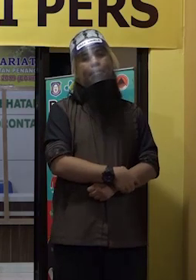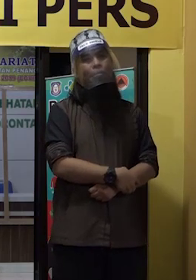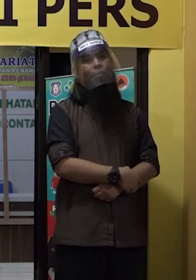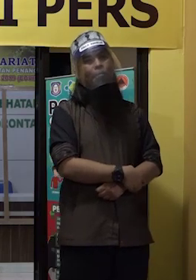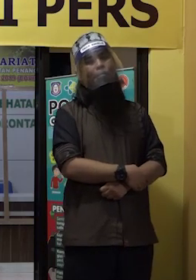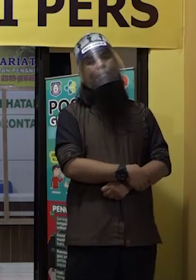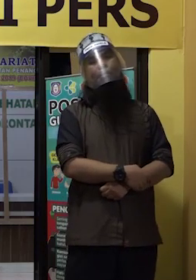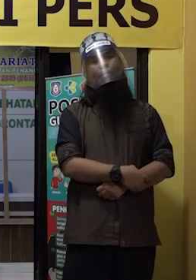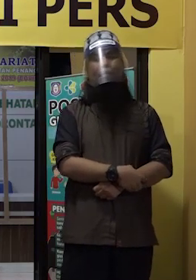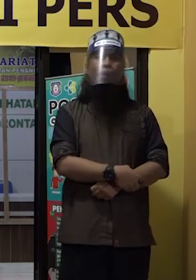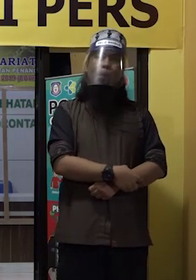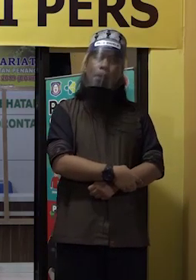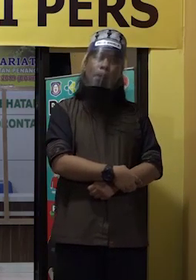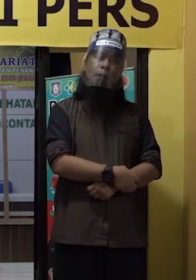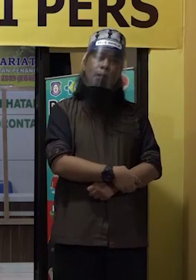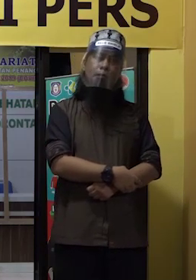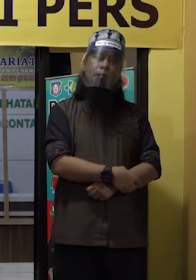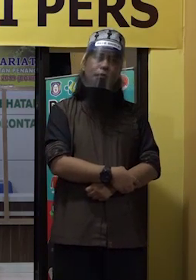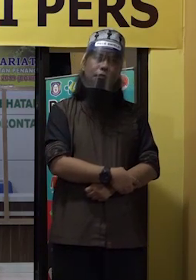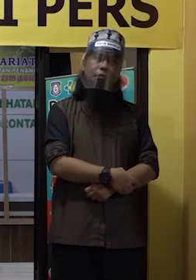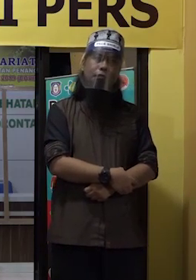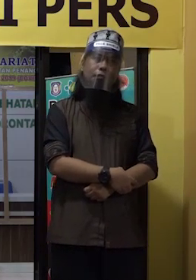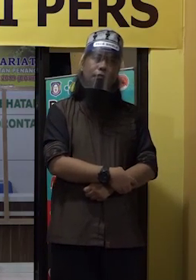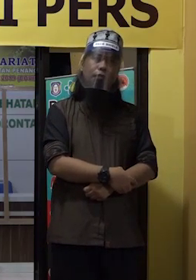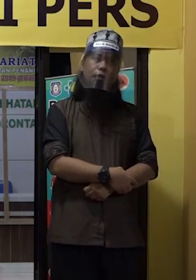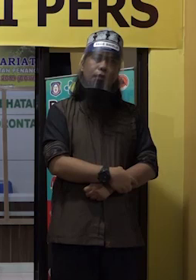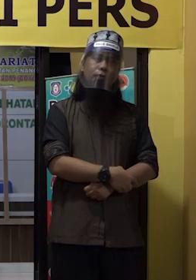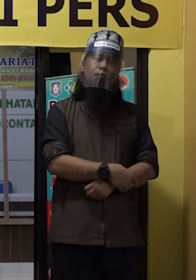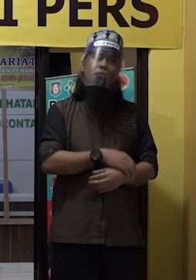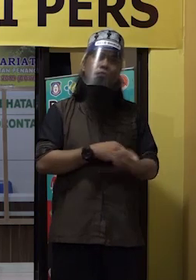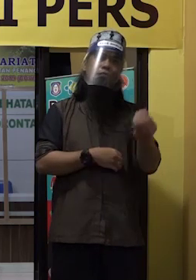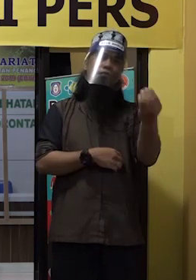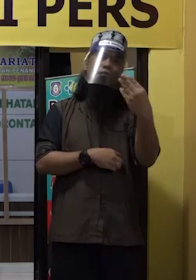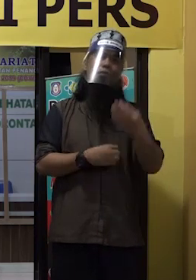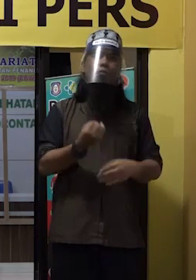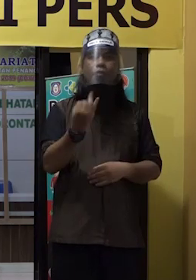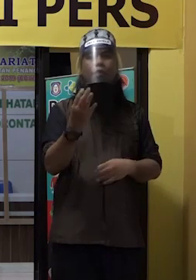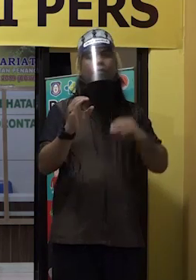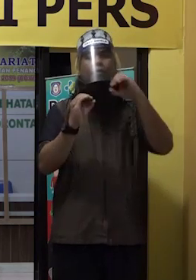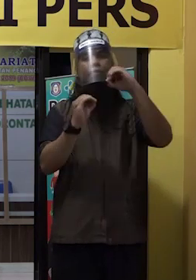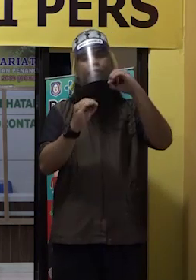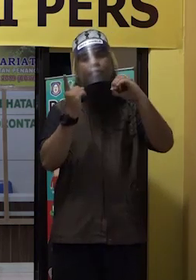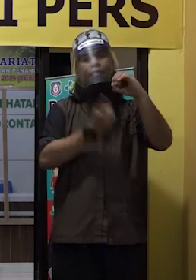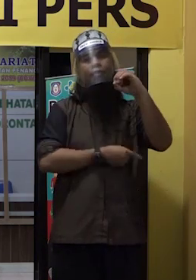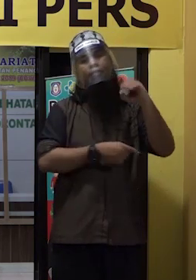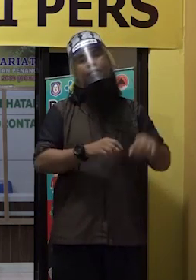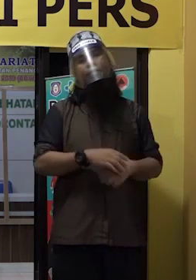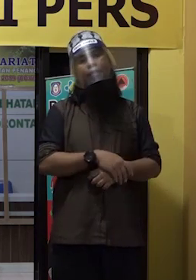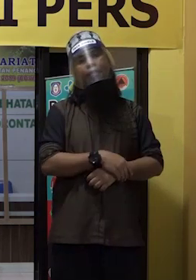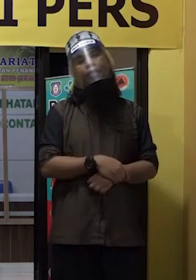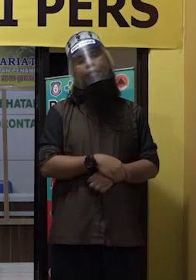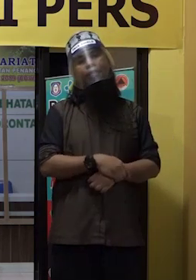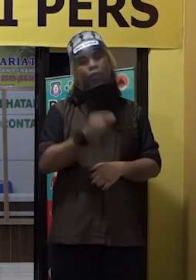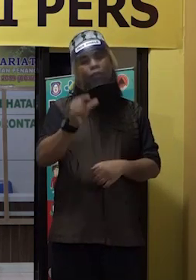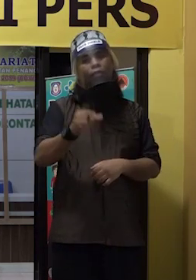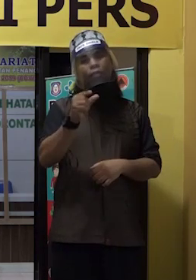Kira-kira berapa persen keberhasilan dari karantina mandiri itu sendiri, Pak? Karena yang di karantina mandiri ini memang kita